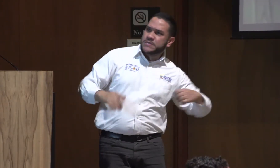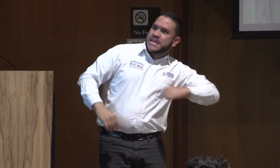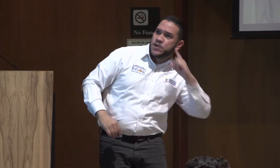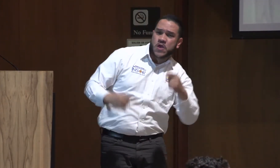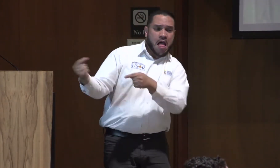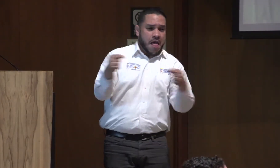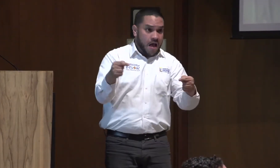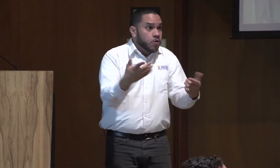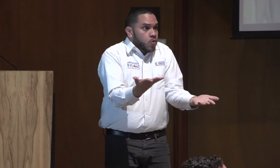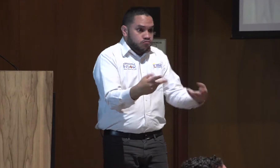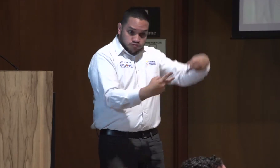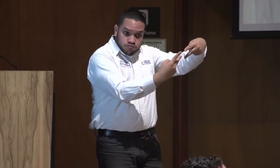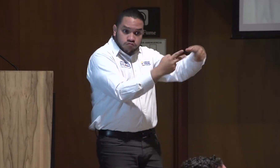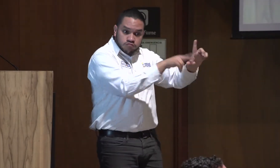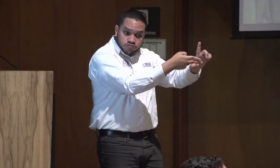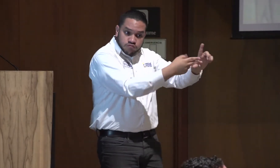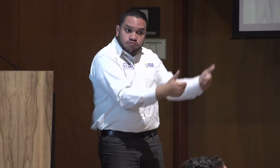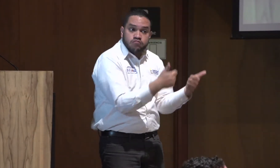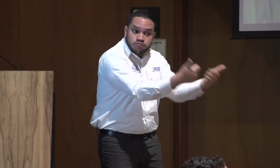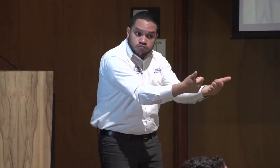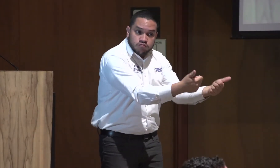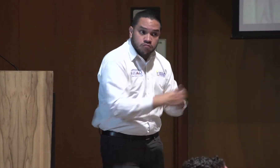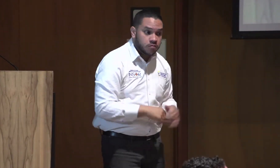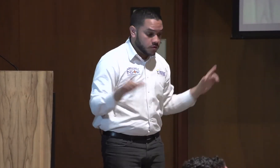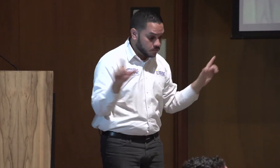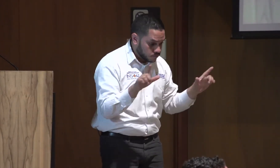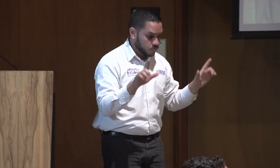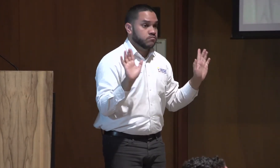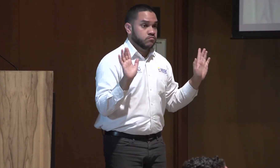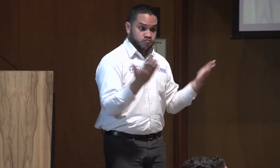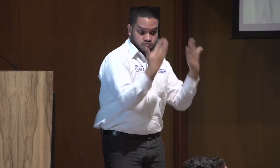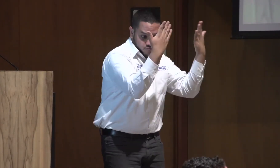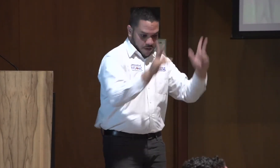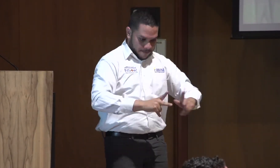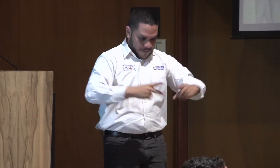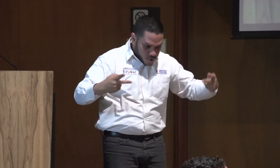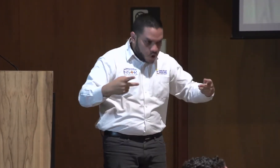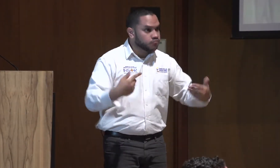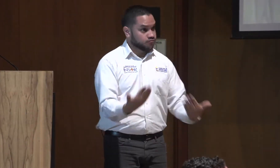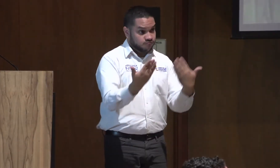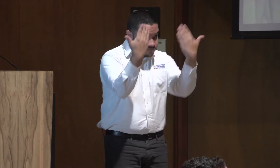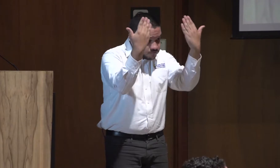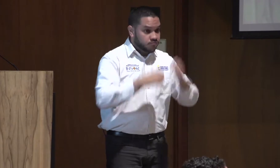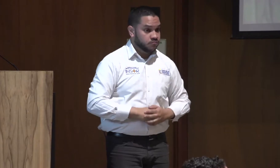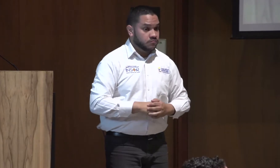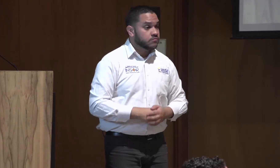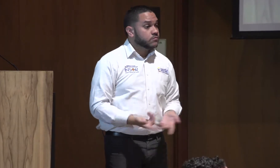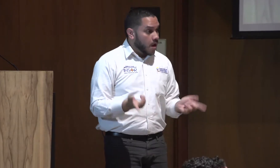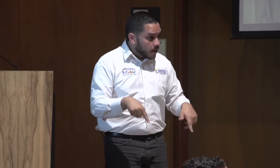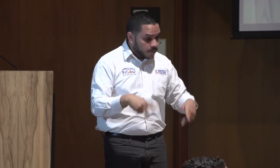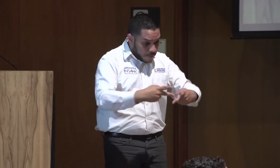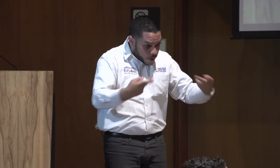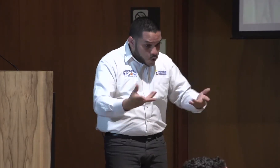muy importante. Hay que ver que el periódico también juega un papel muy importante. Los periódicos